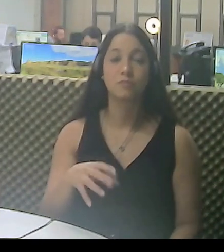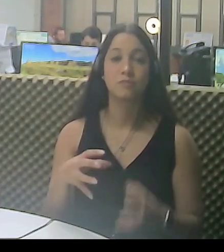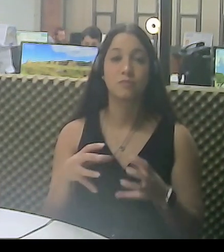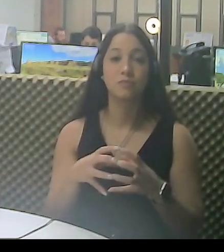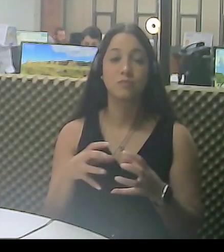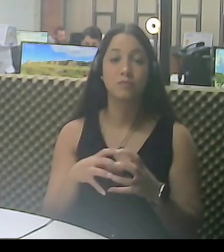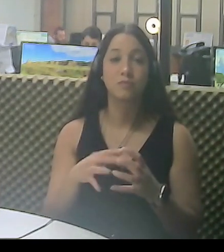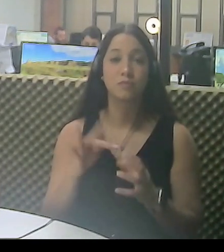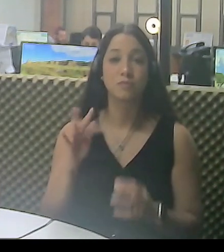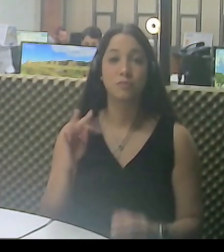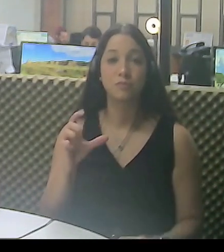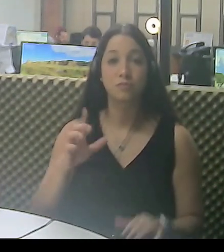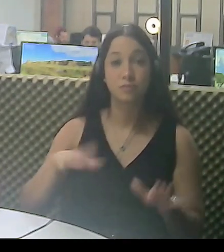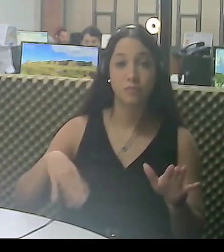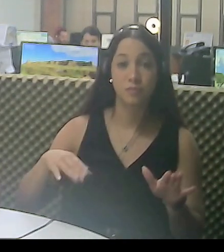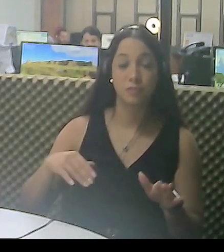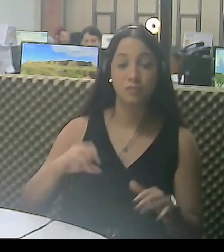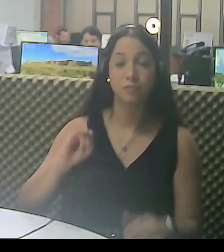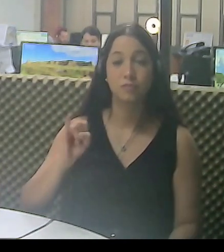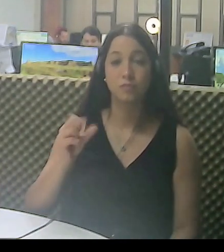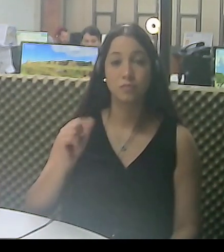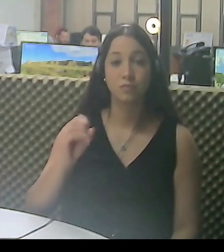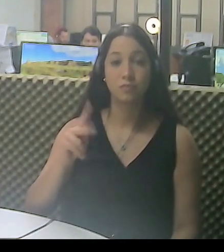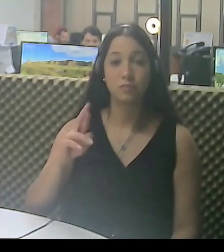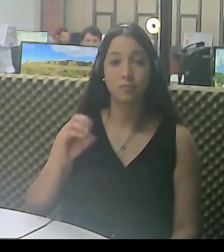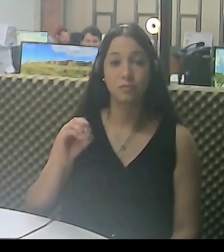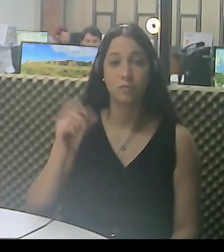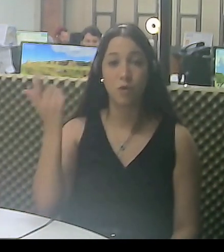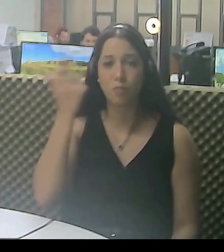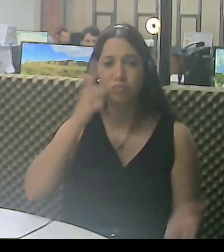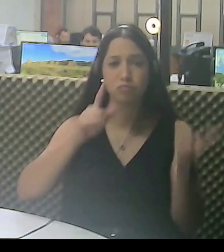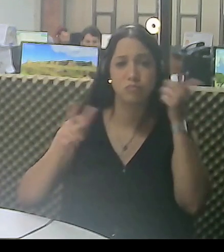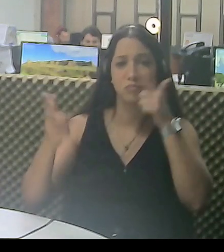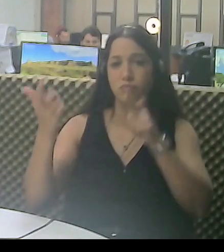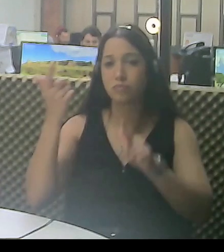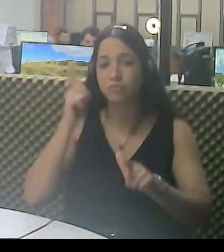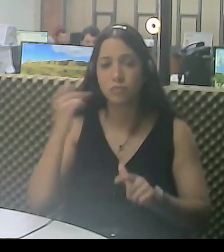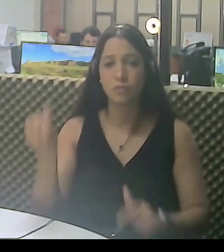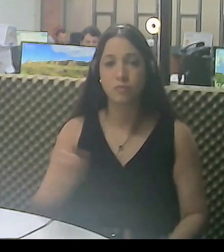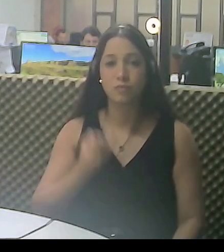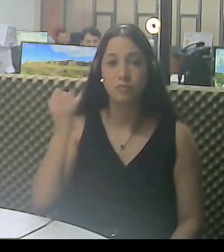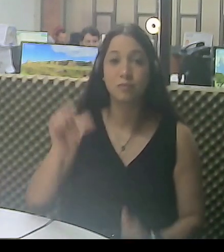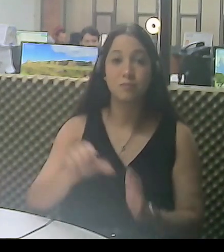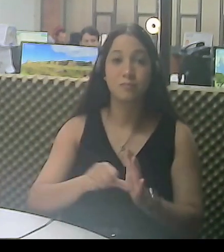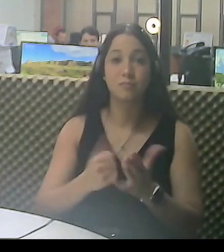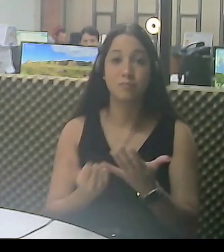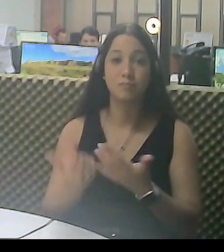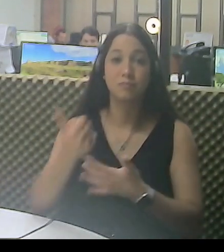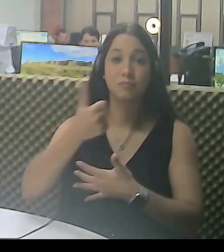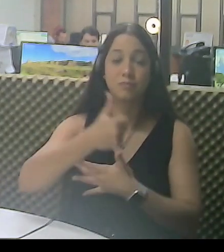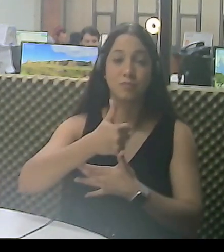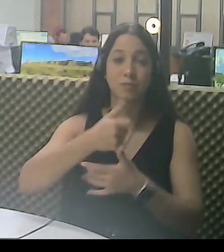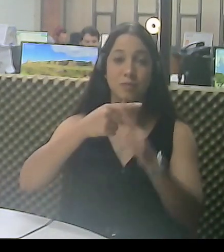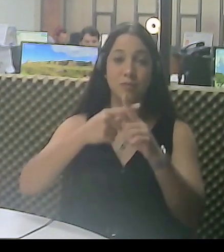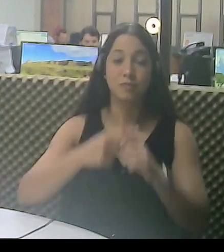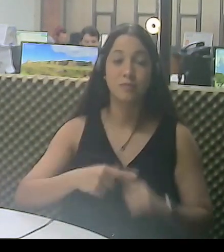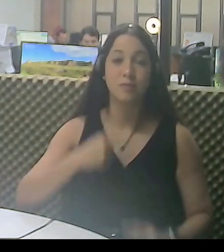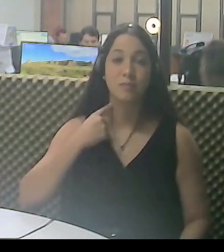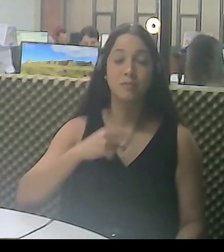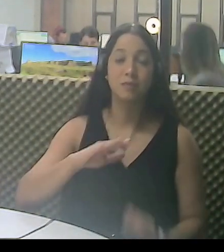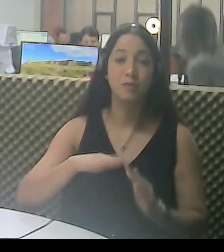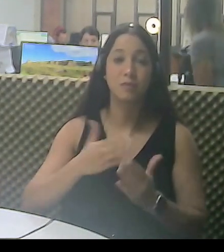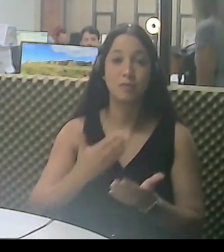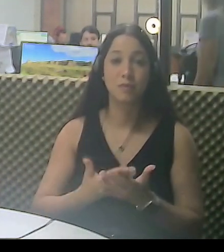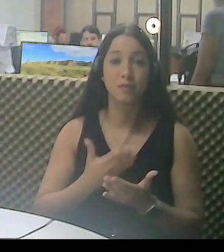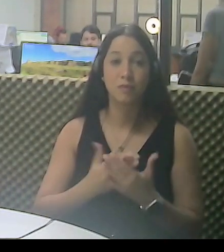Futel Praia Clube no ano passado, João Pedro tem importantes conquistas no atletismo, como o primeiro lugar no Campeonato Mineiro Escolar, na prova